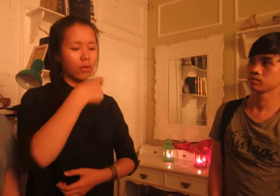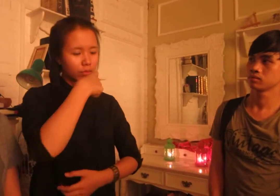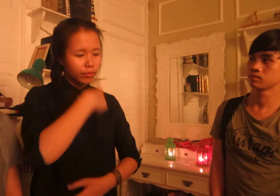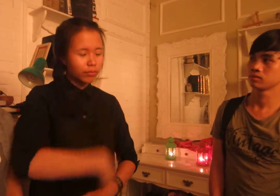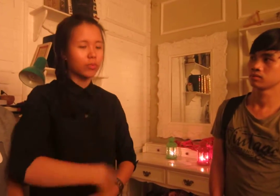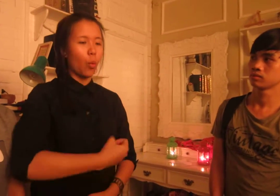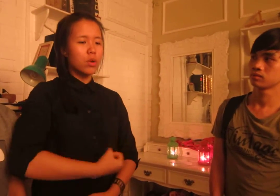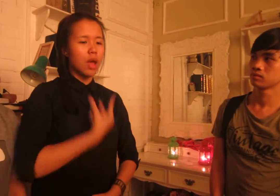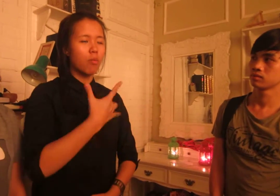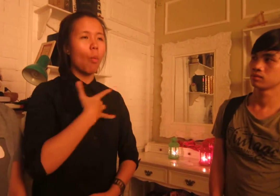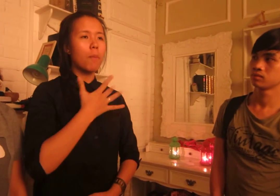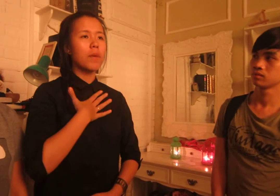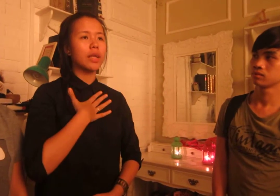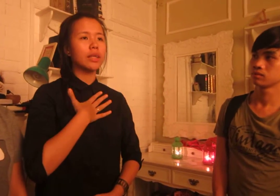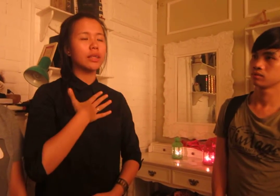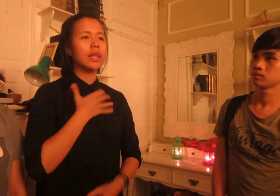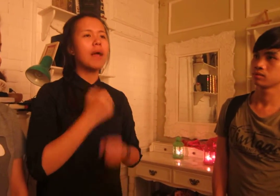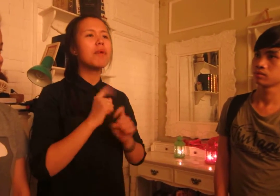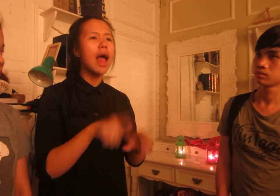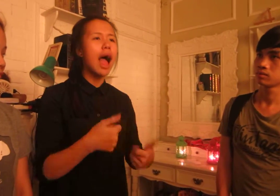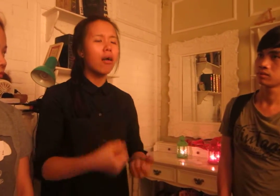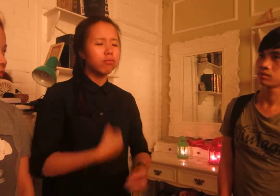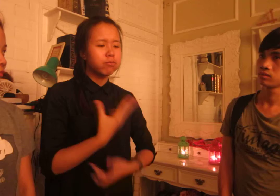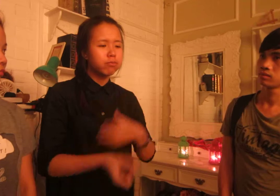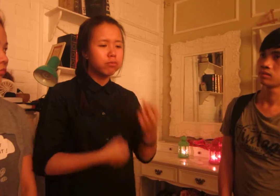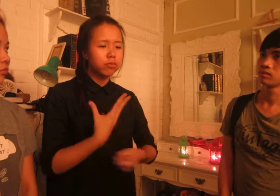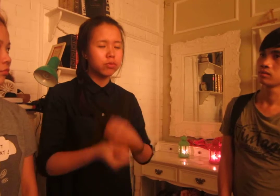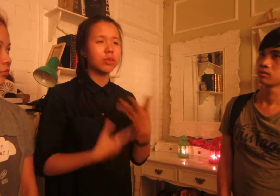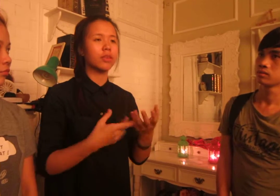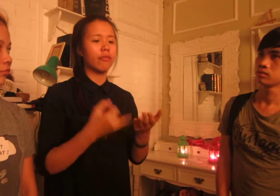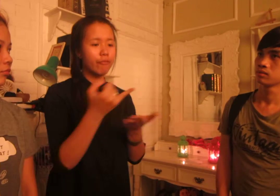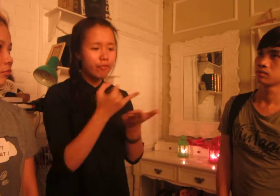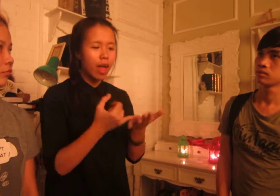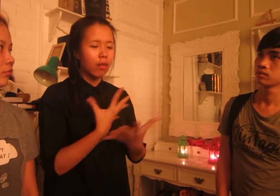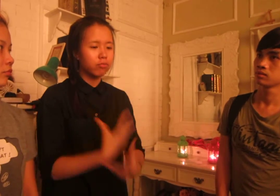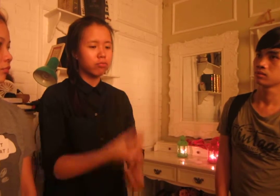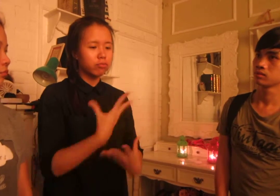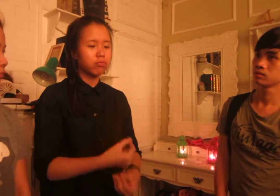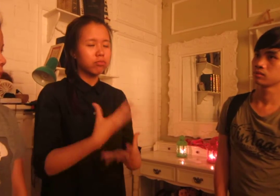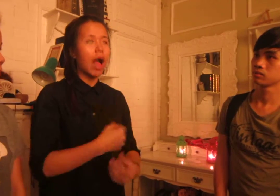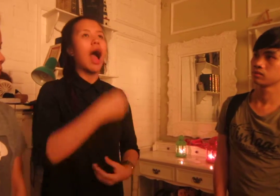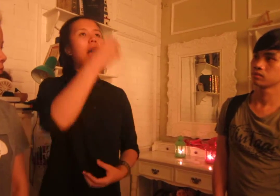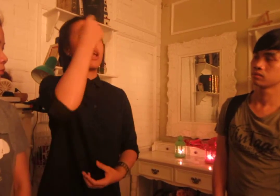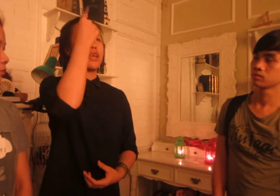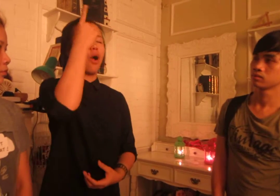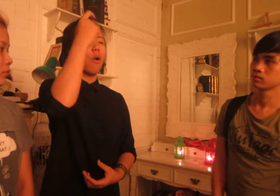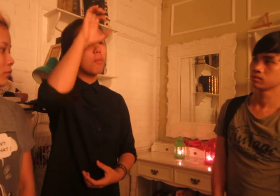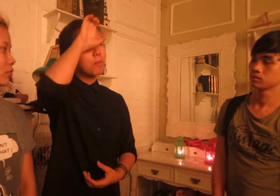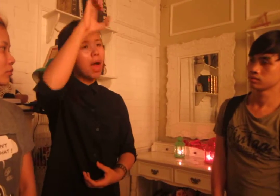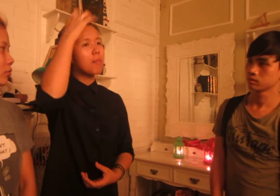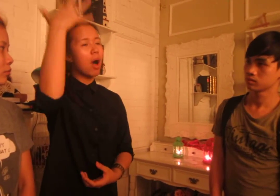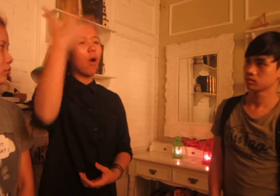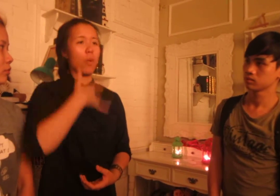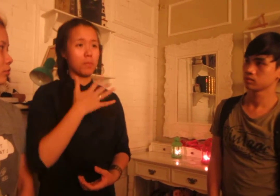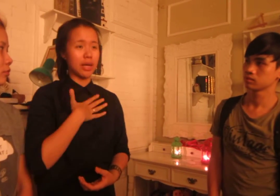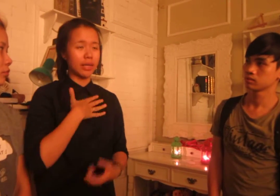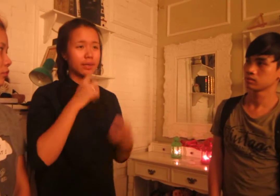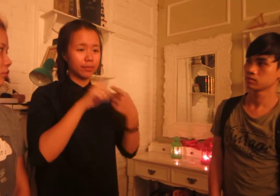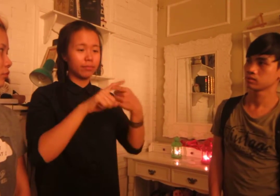qua nghệ thuật, đặc biệt là vẽ. Và bên cạnh đó, các bạn có thể sử dụng các bức vẽ của mình để